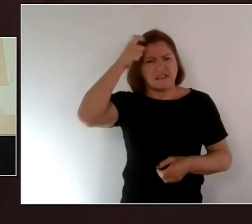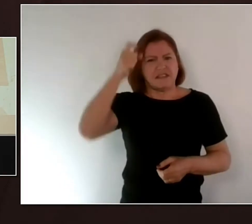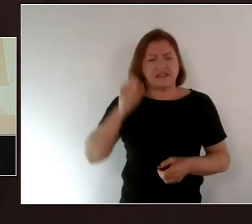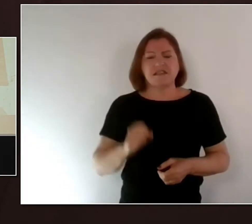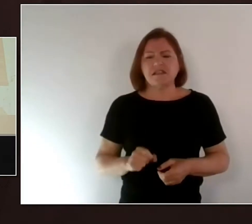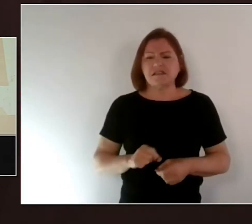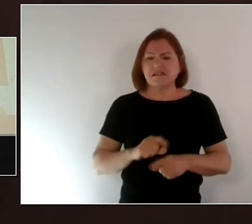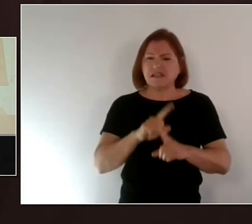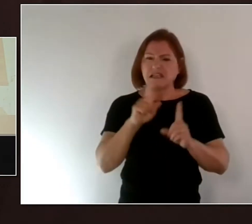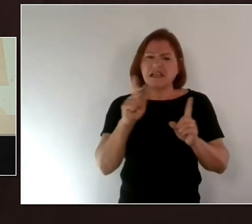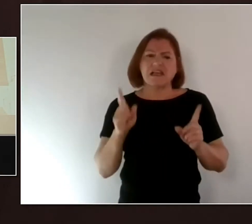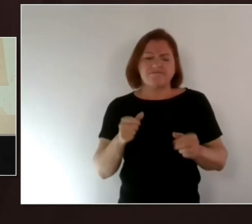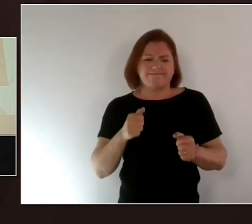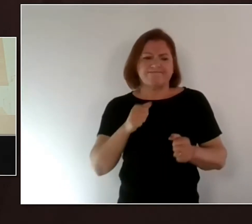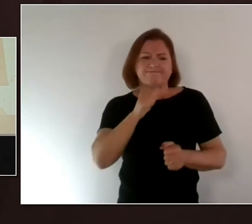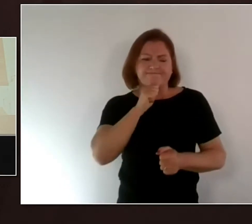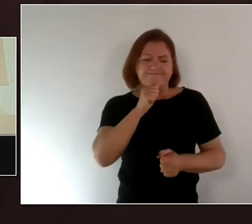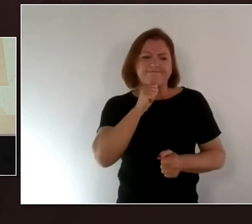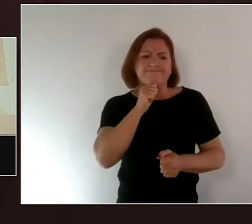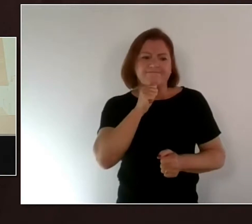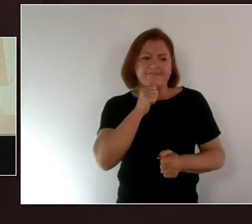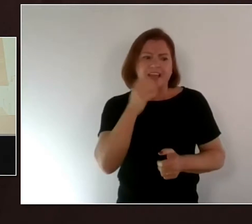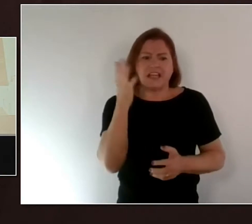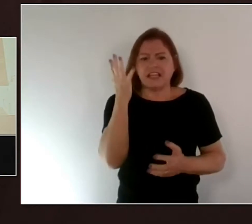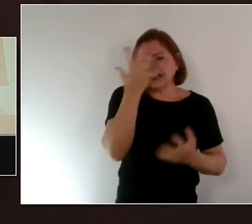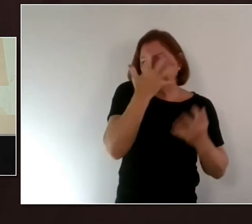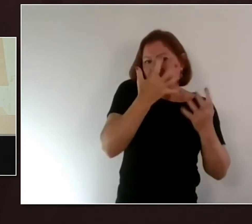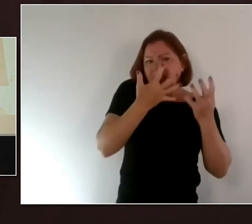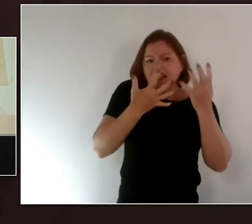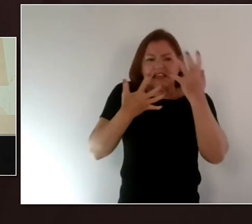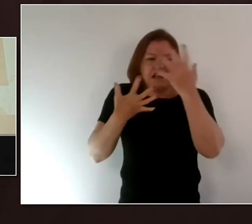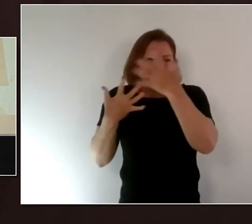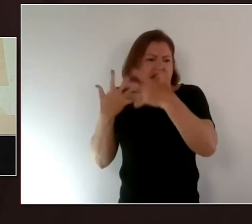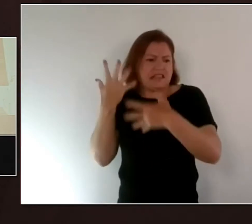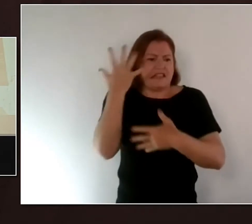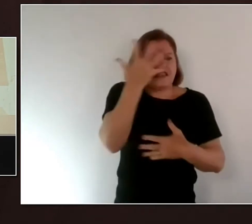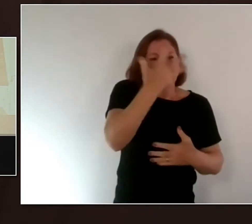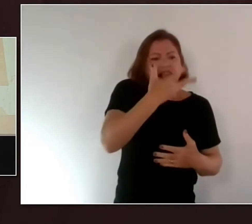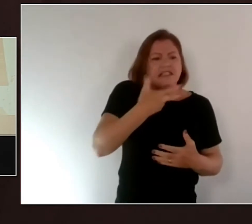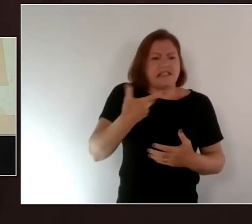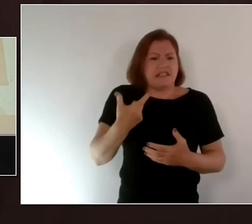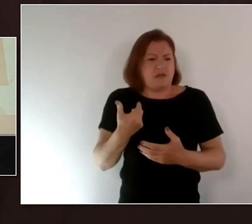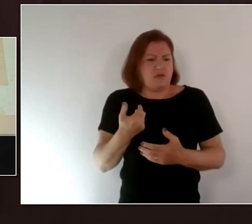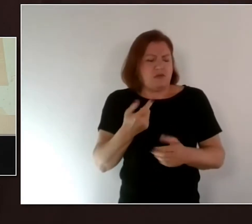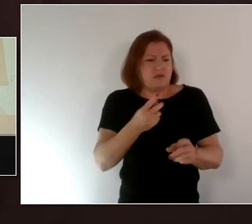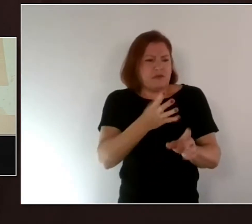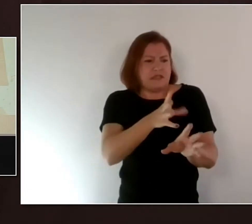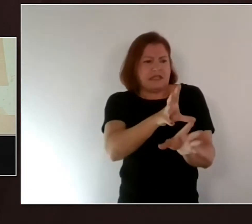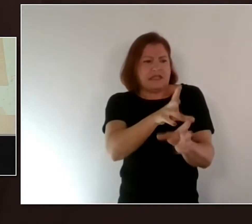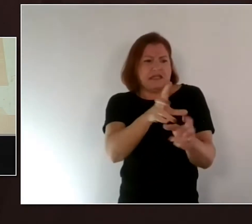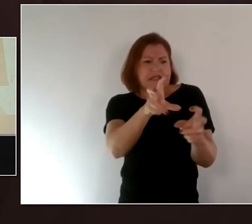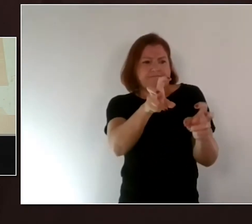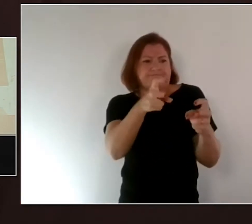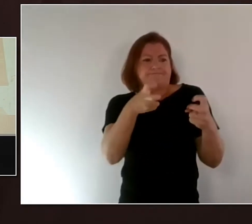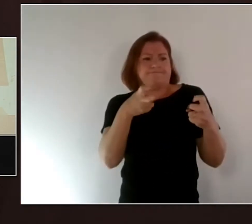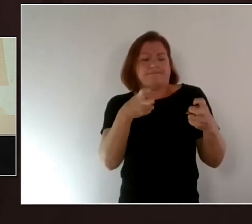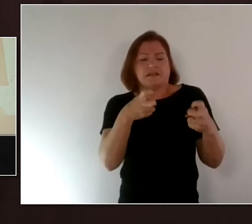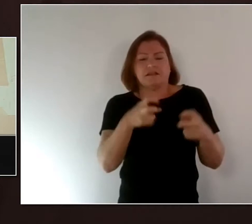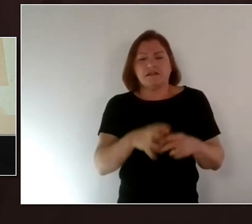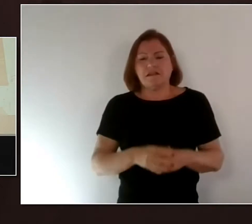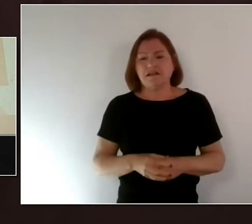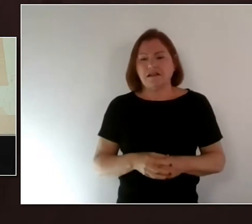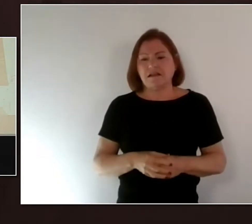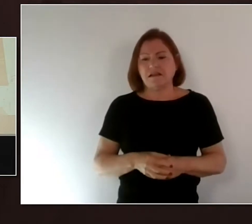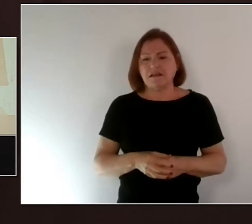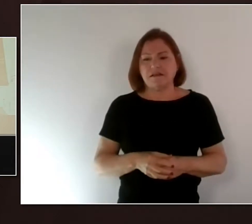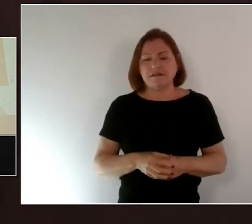isso para os jovens, que está em Apocalipse 12, né? Vou pegar o versículo certinho. Apocalipse